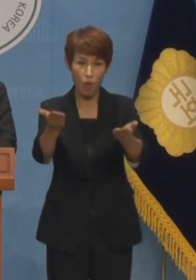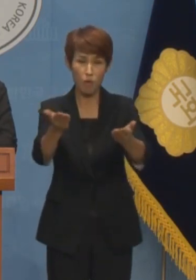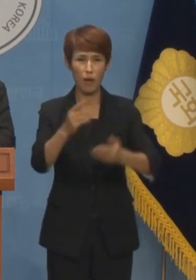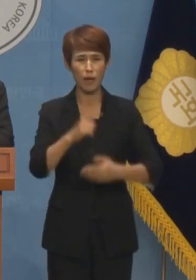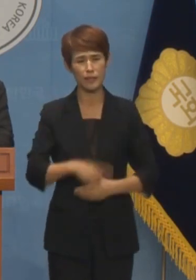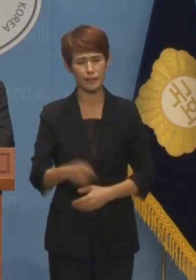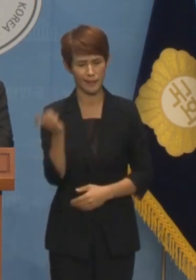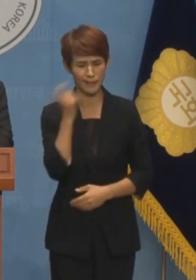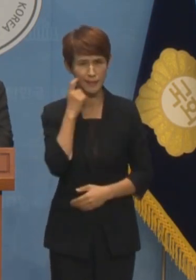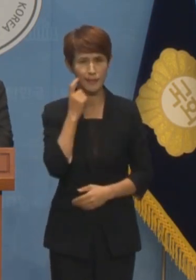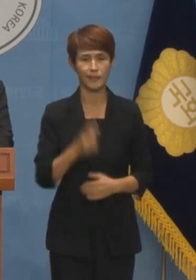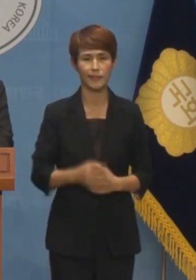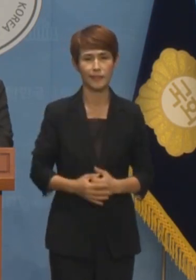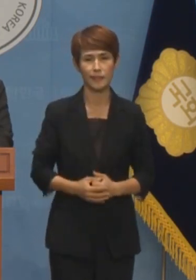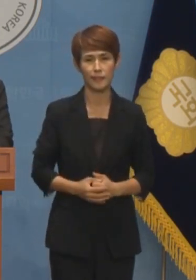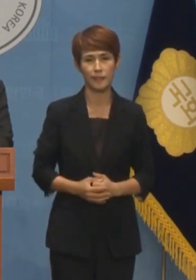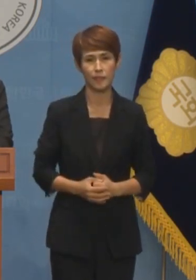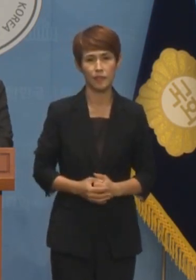아닙니다.